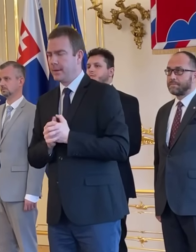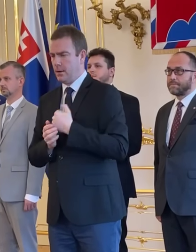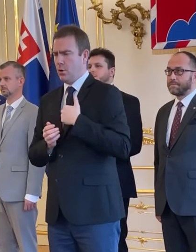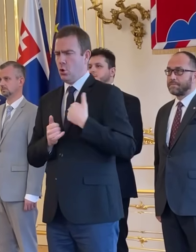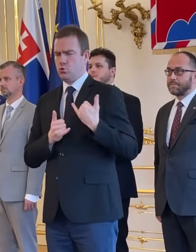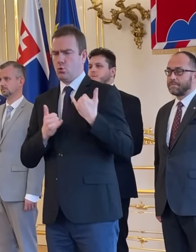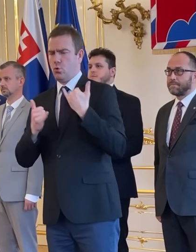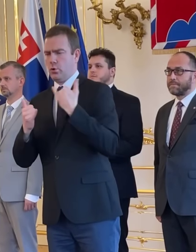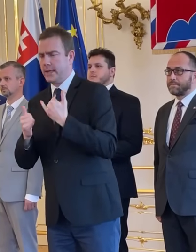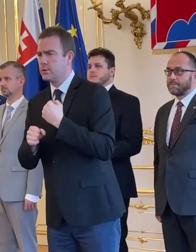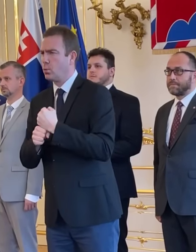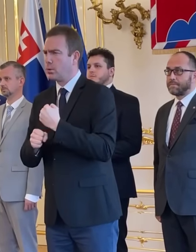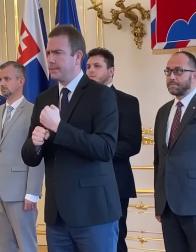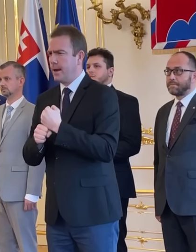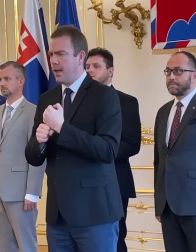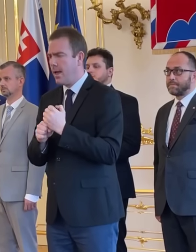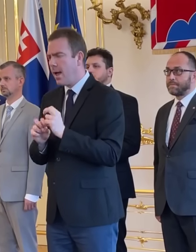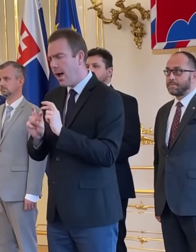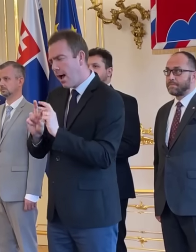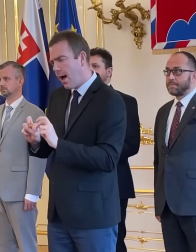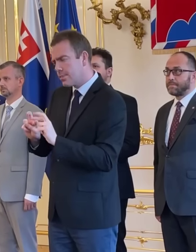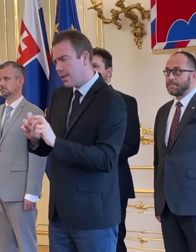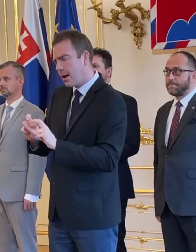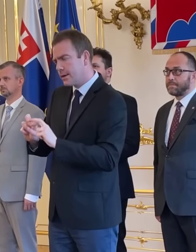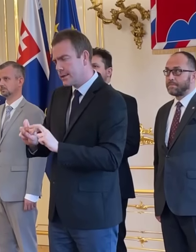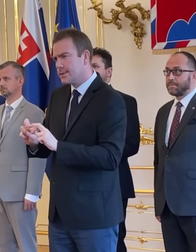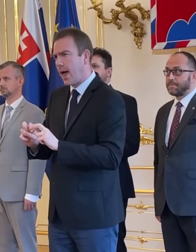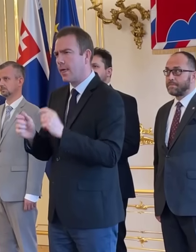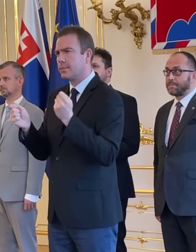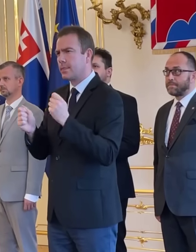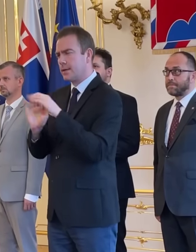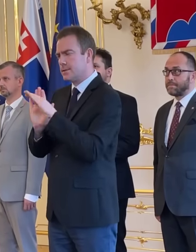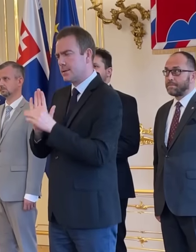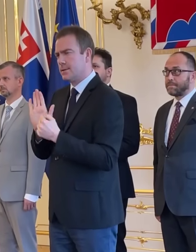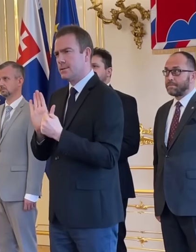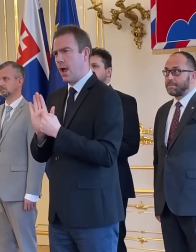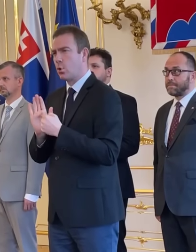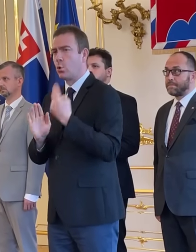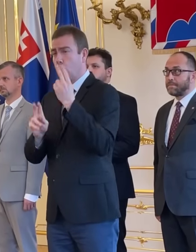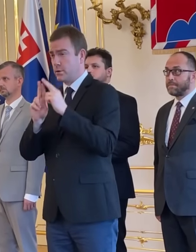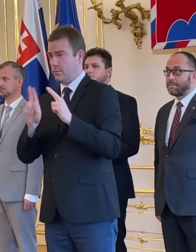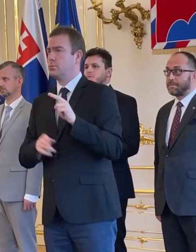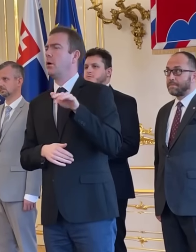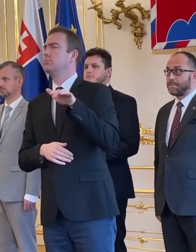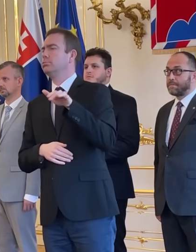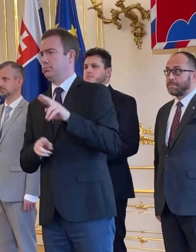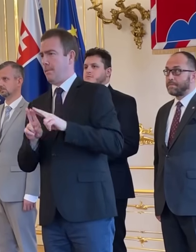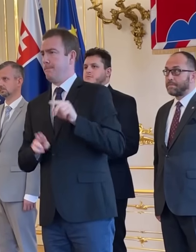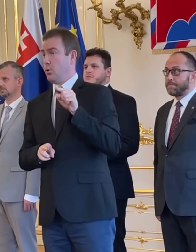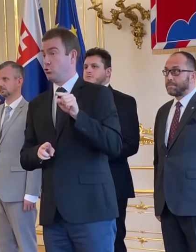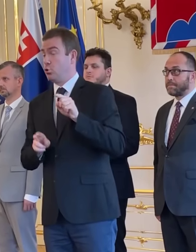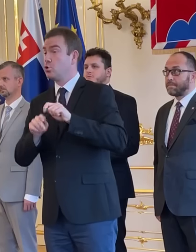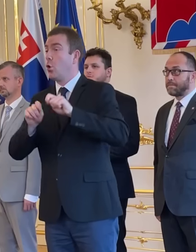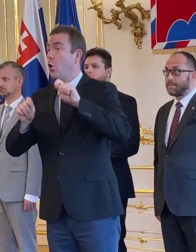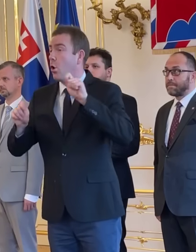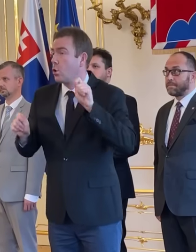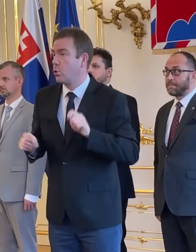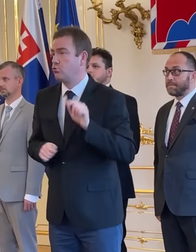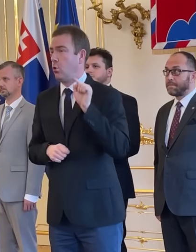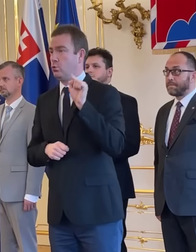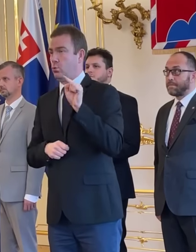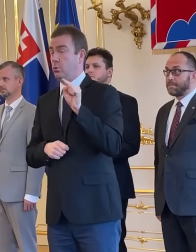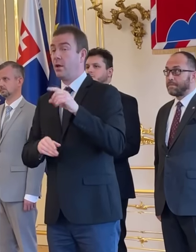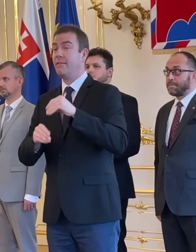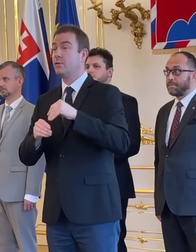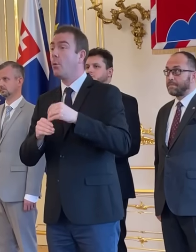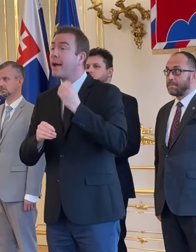zanalyzovali doterajšiu judikatúru a právnu úpravu, ústavný súd má možnosť rozhodnúť o